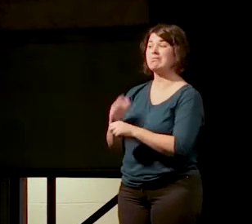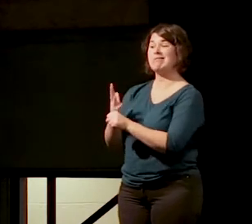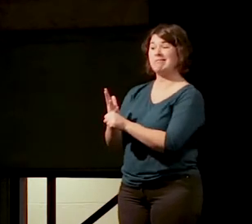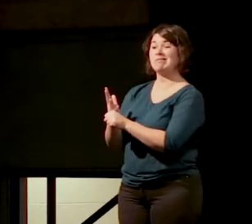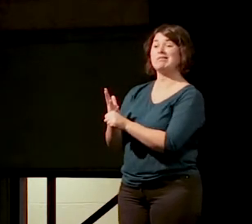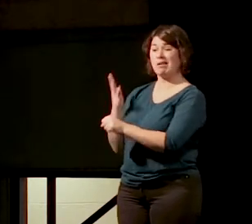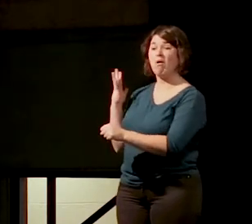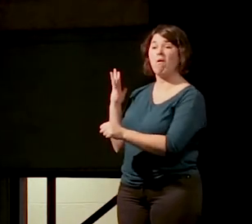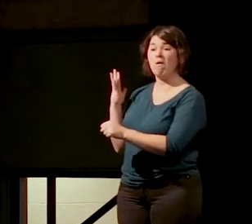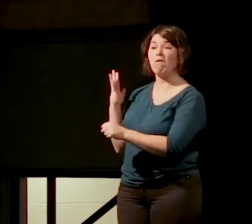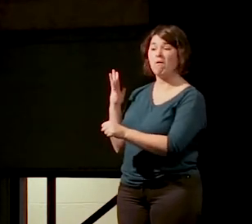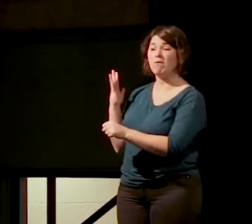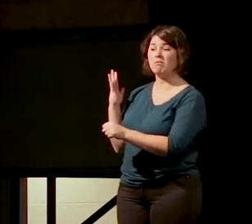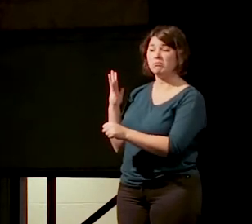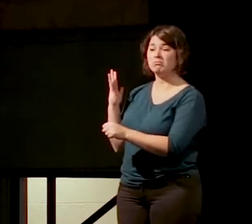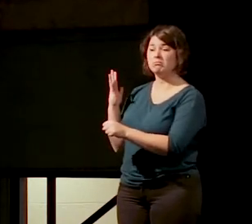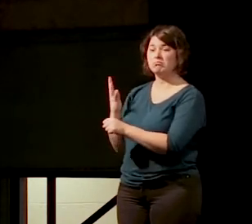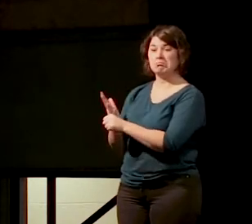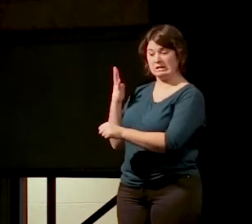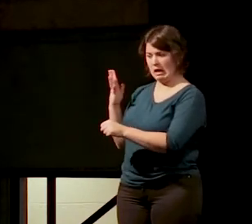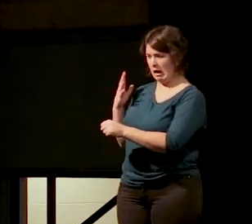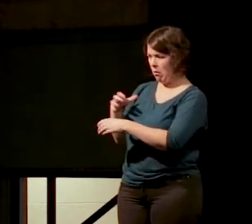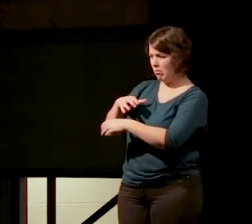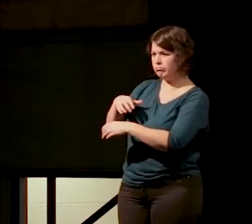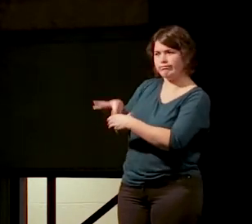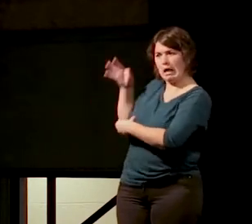5 ans, mesdames et messieurs, 5 ans que je suis